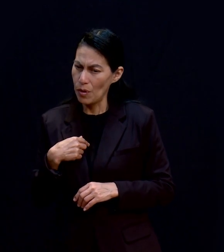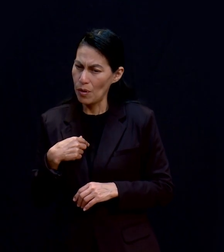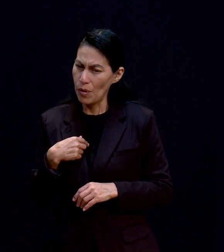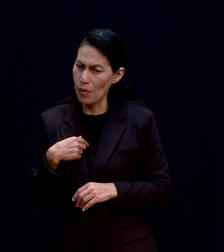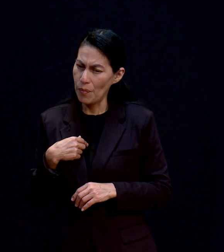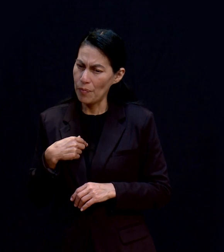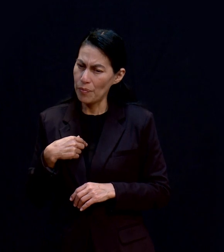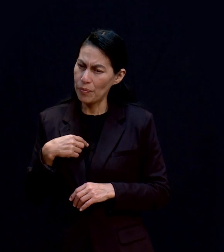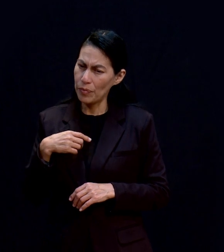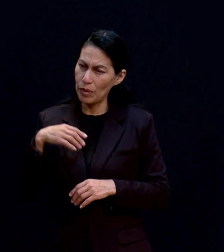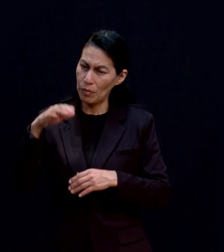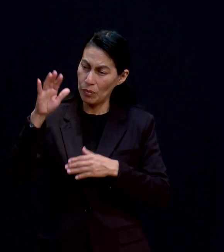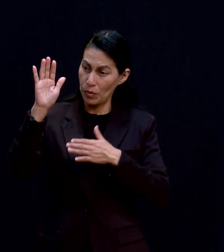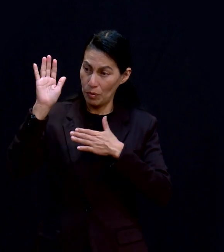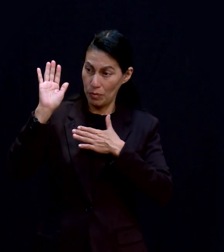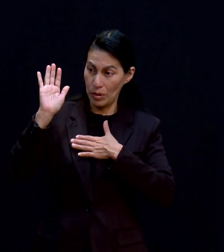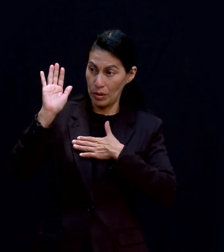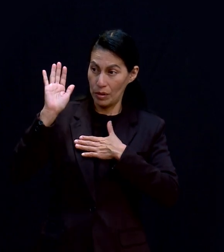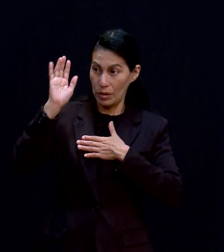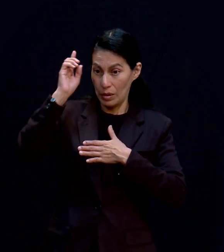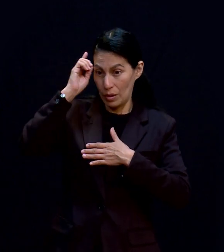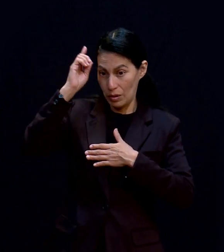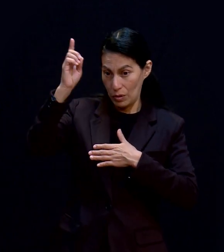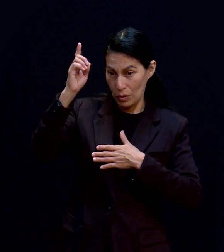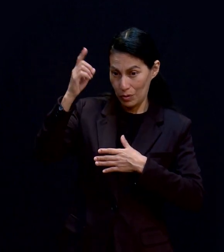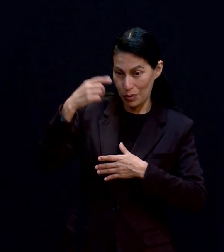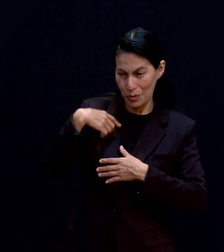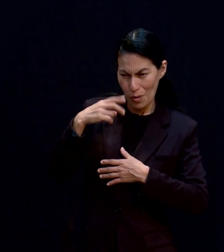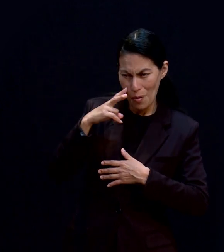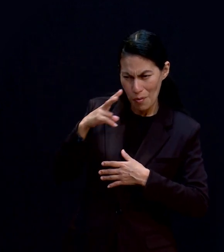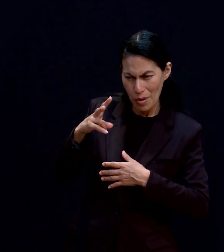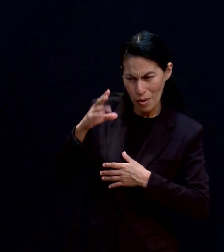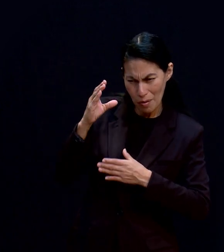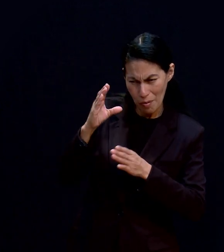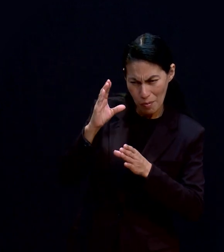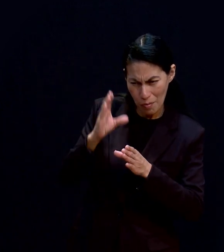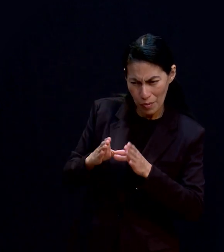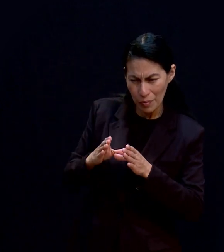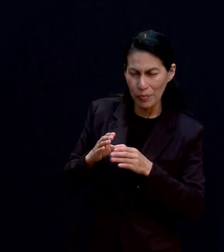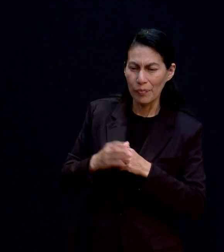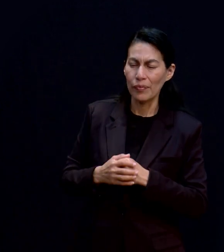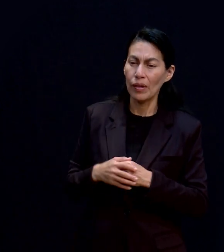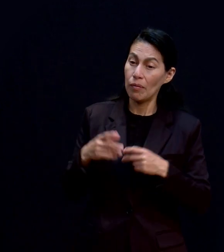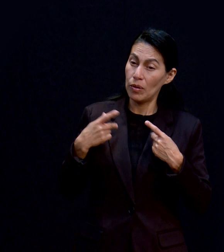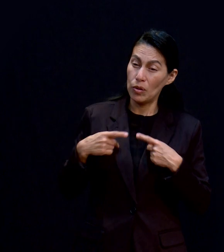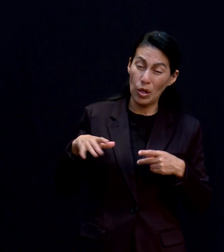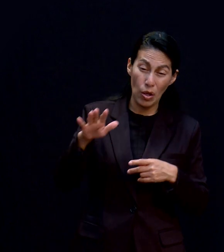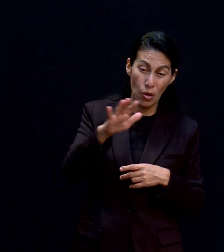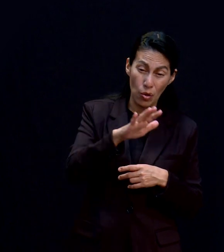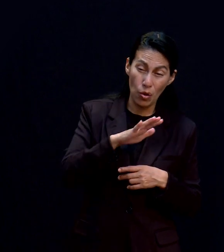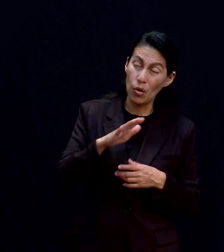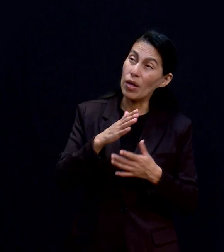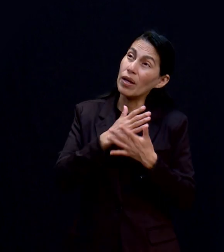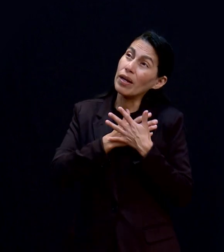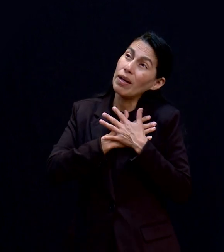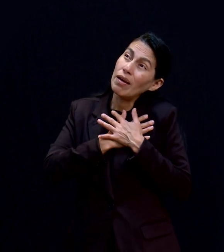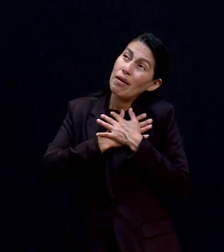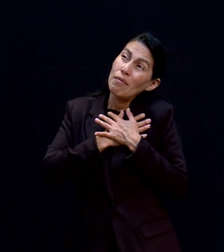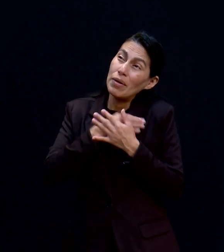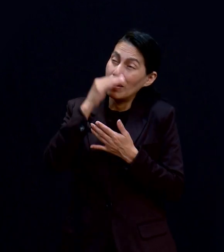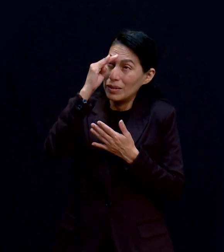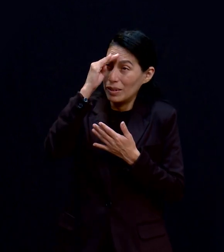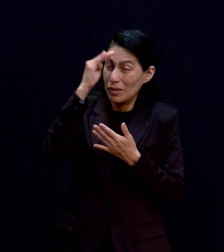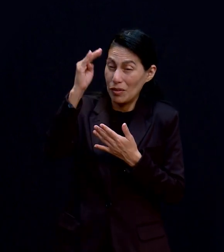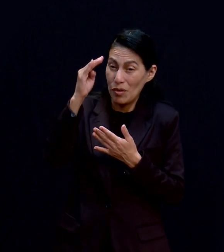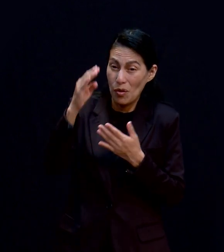comprobé una de las bonitas promesas que nuestro dios hace que todo el que teme al señor no le faltará nada